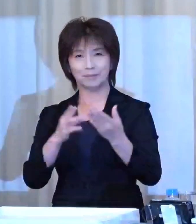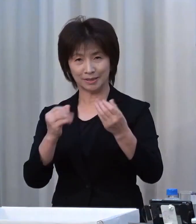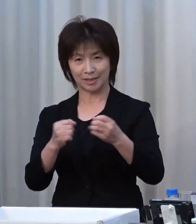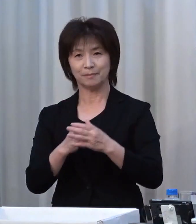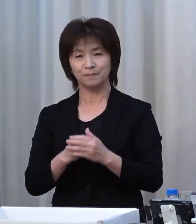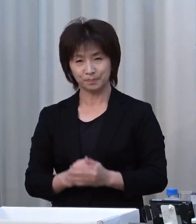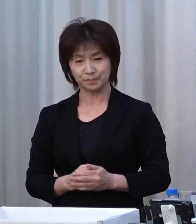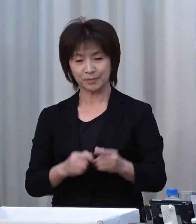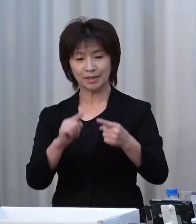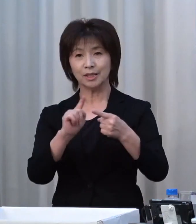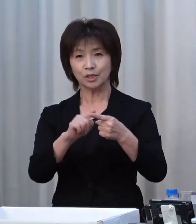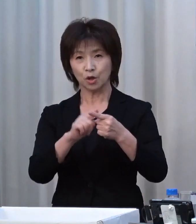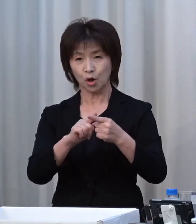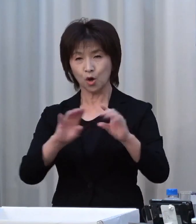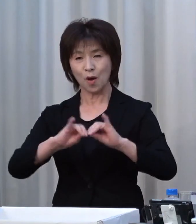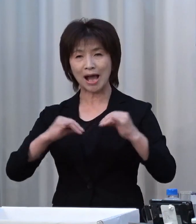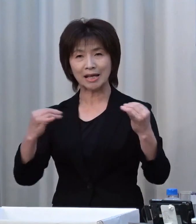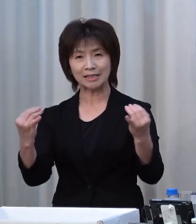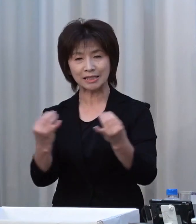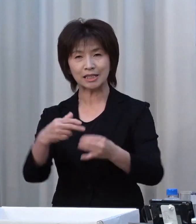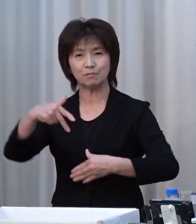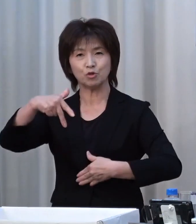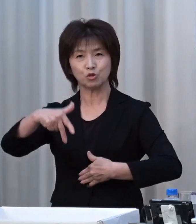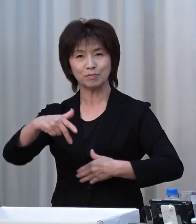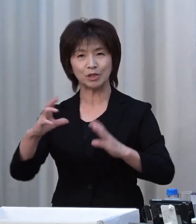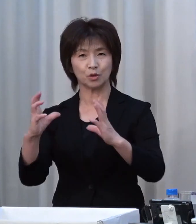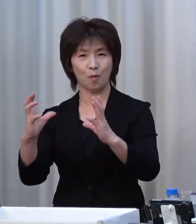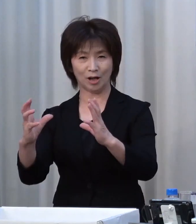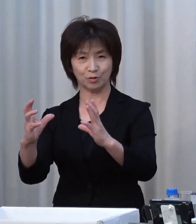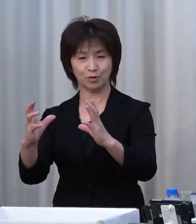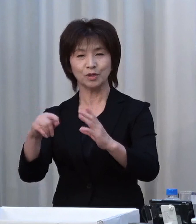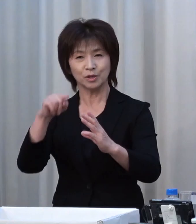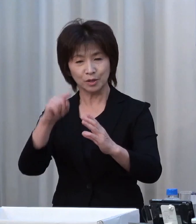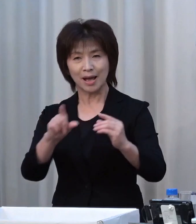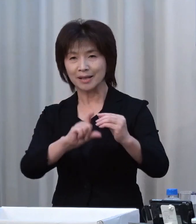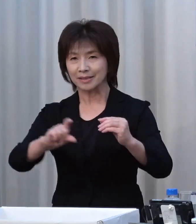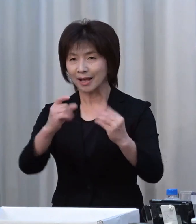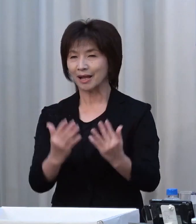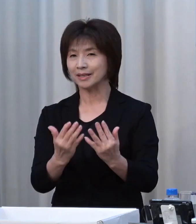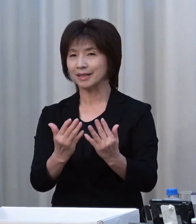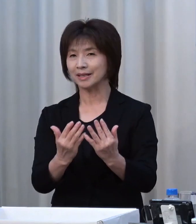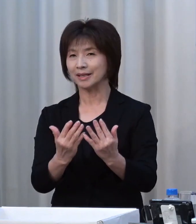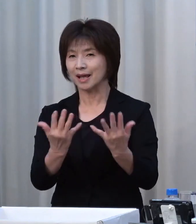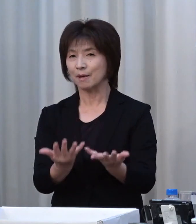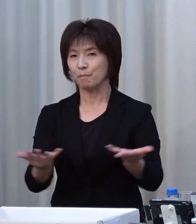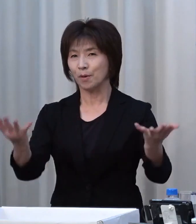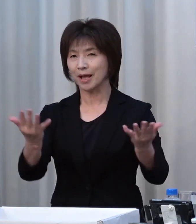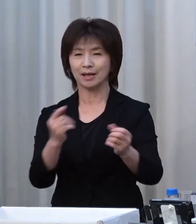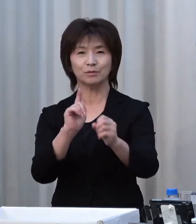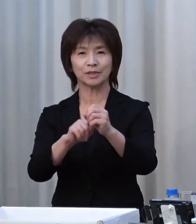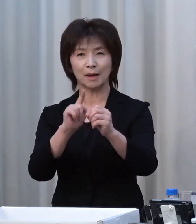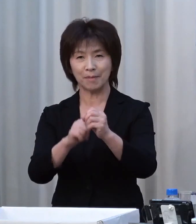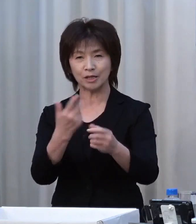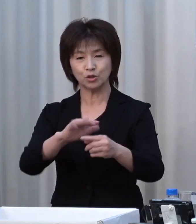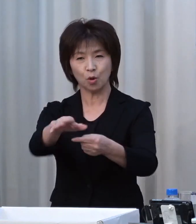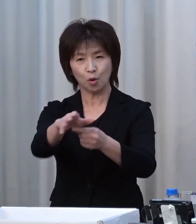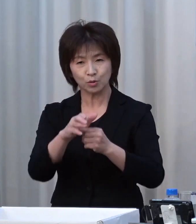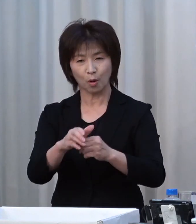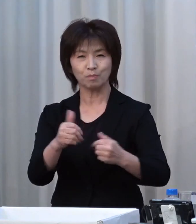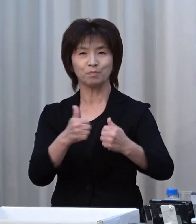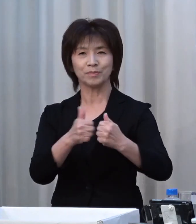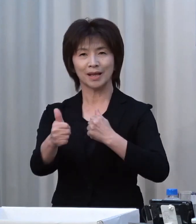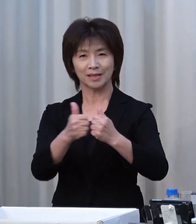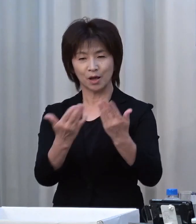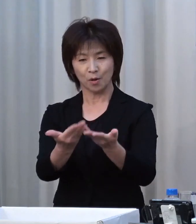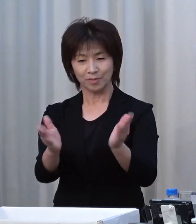ました。1つ目はチームスピリットワークです。県全体でさらに大会をより盛り上げるために市町村対抗の